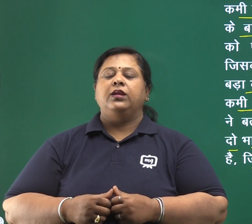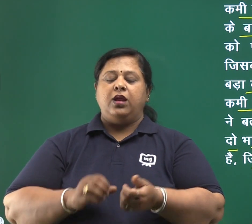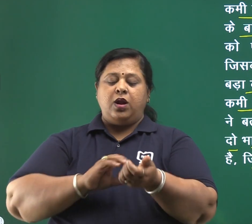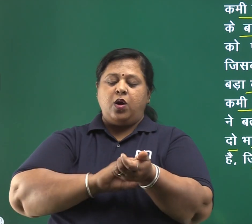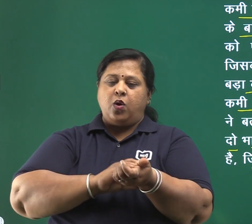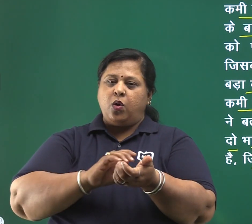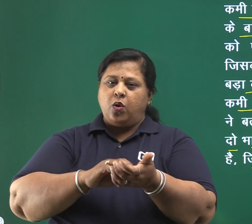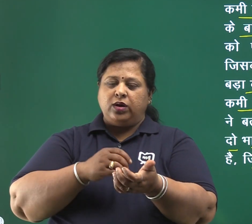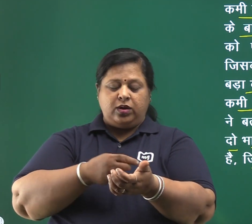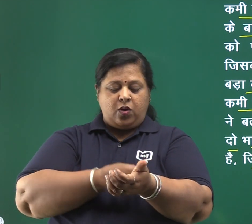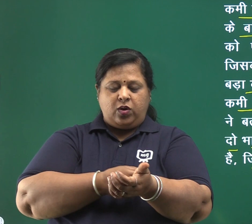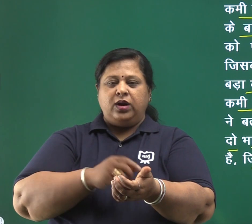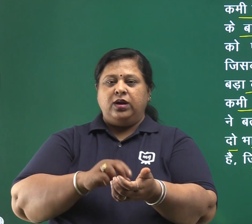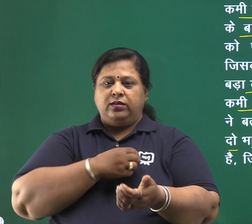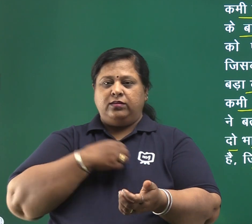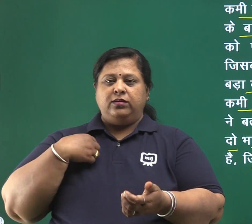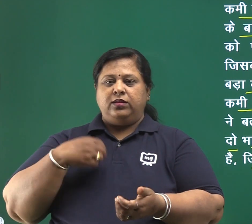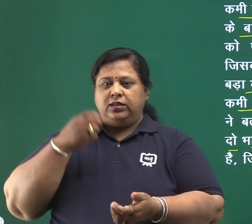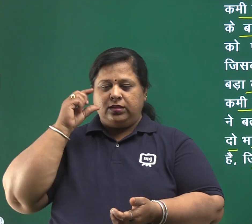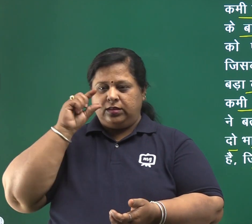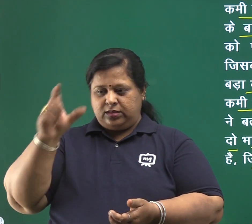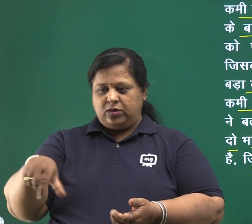डॉक्टर के पास जाता है।